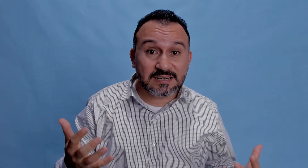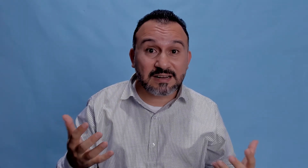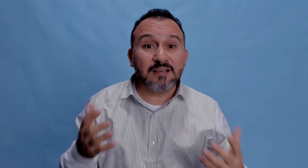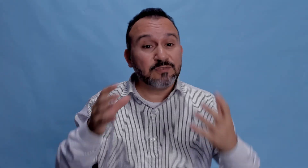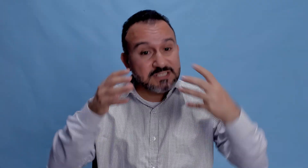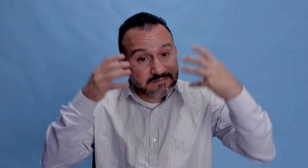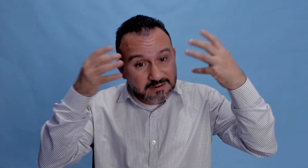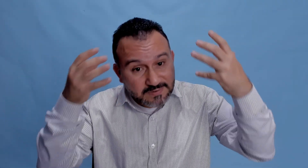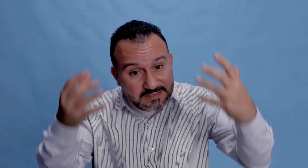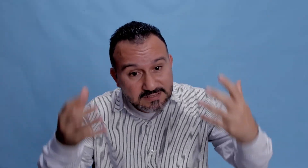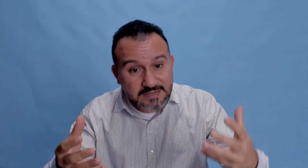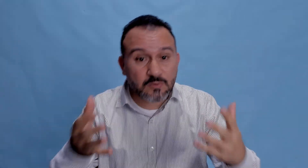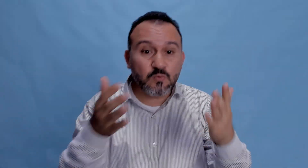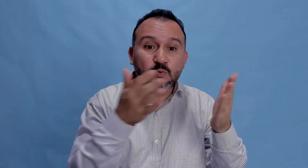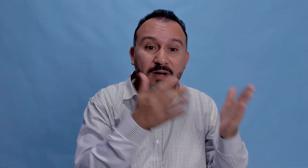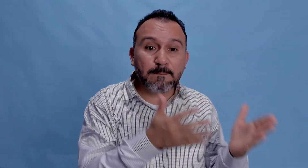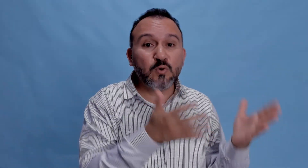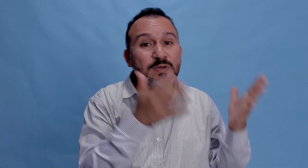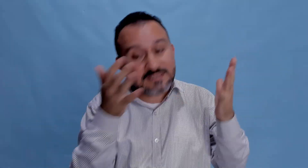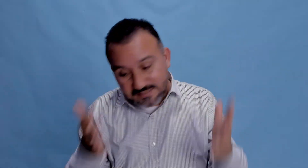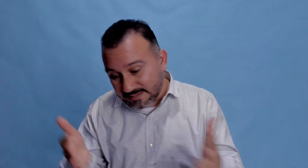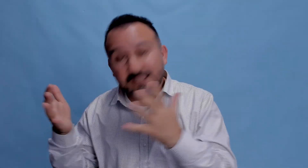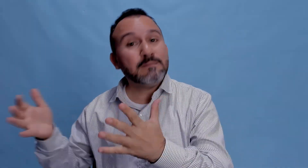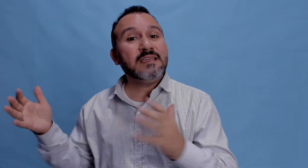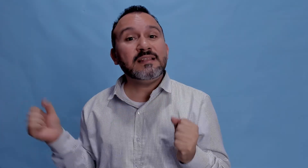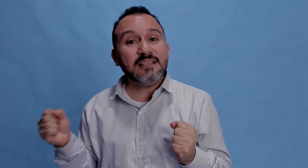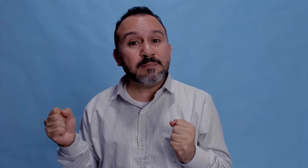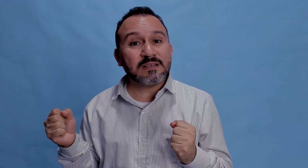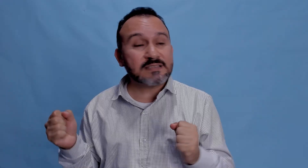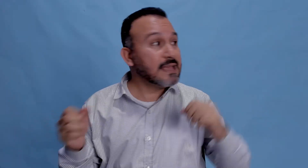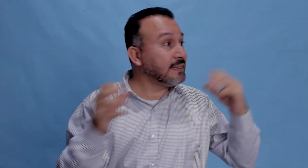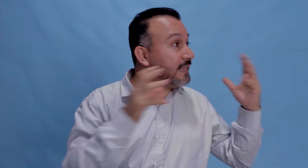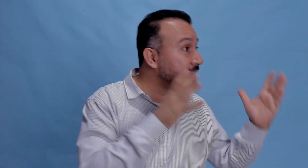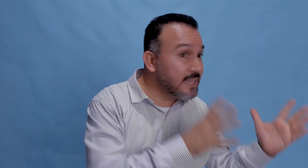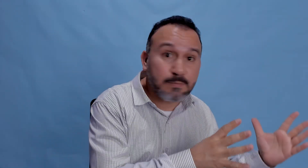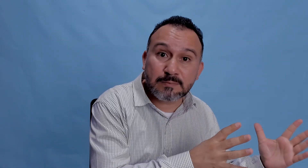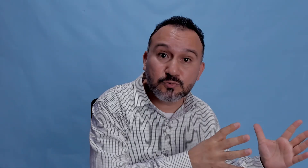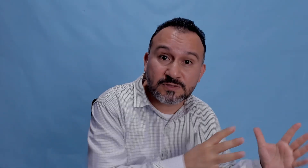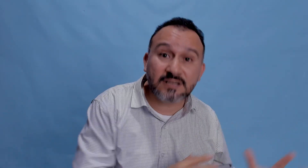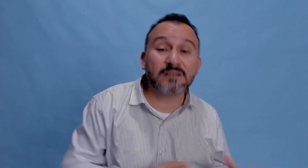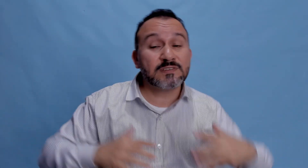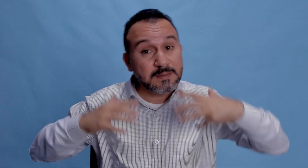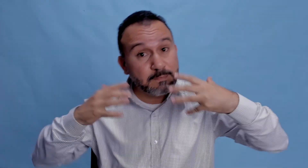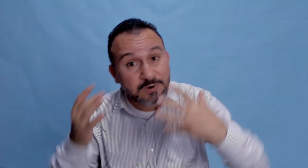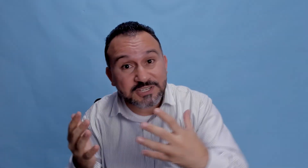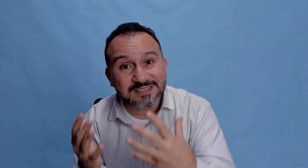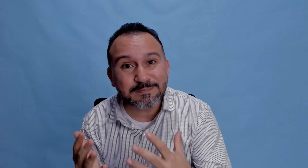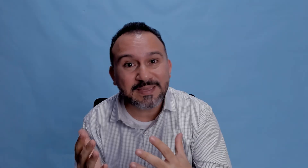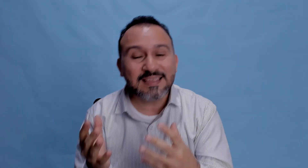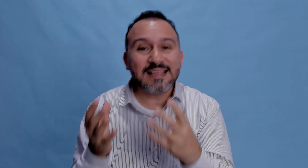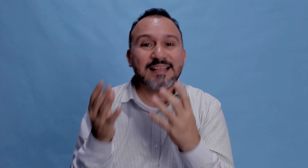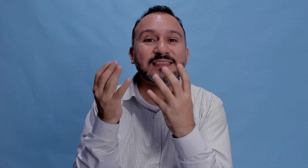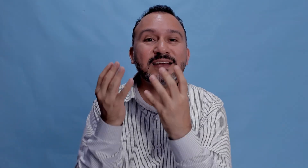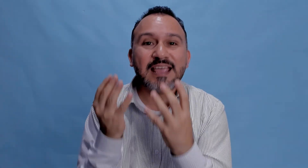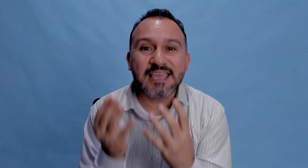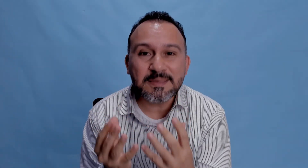fazer? Você vai fazer uma poesia também em Libras. Tem rima música? Você pode também ter rima